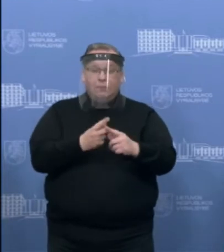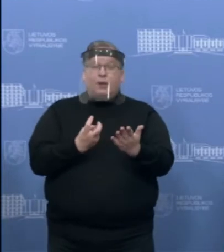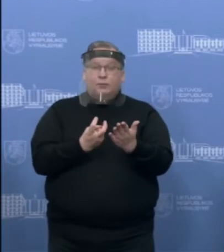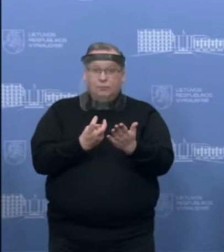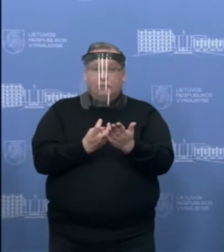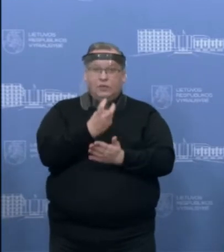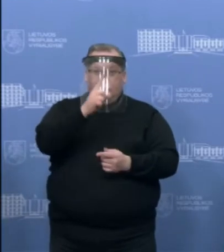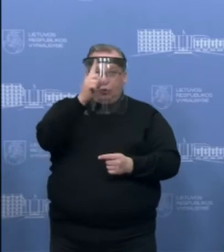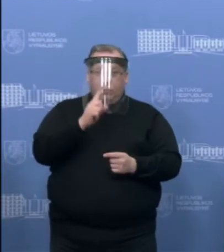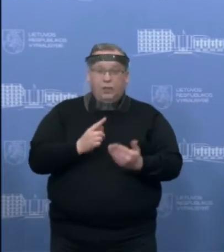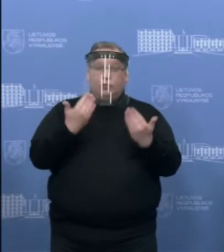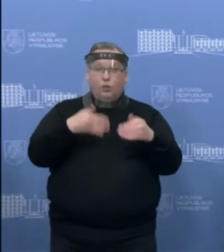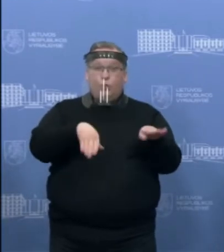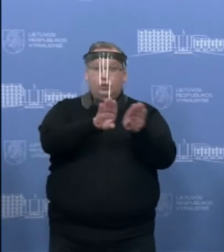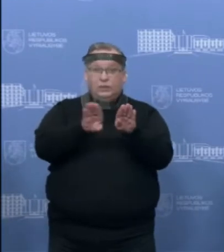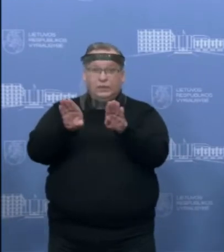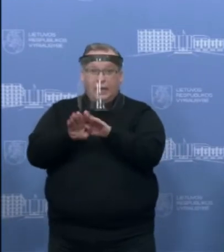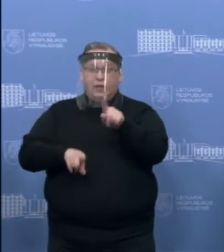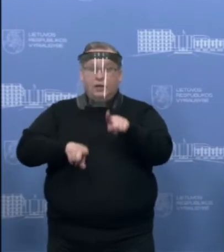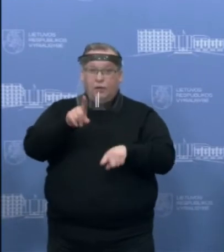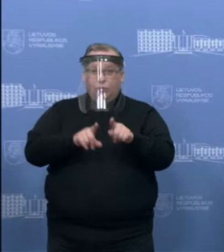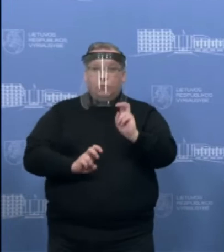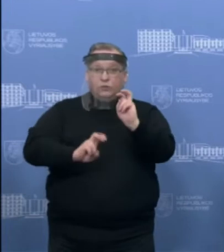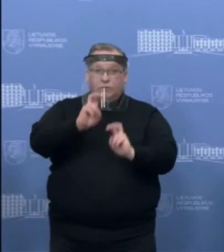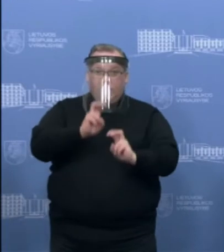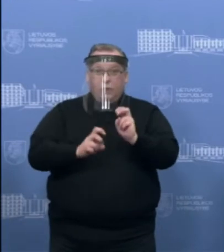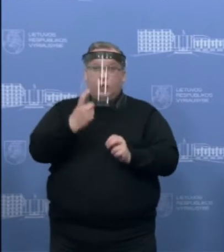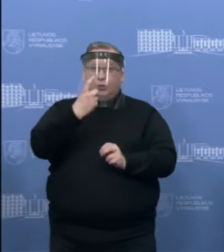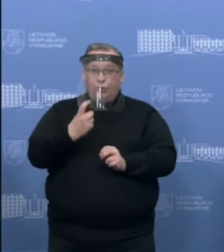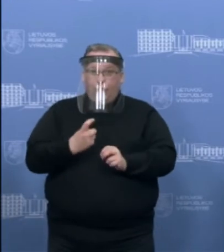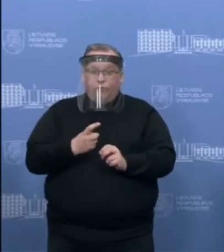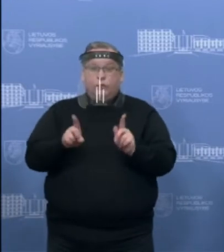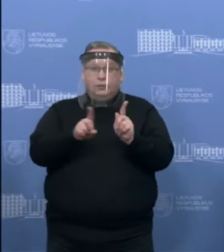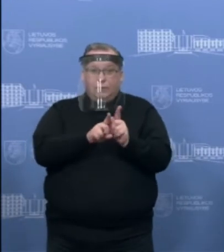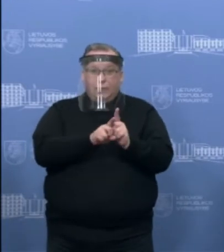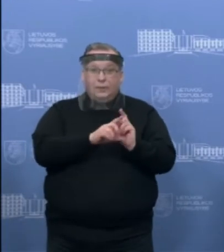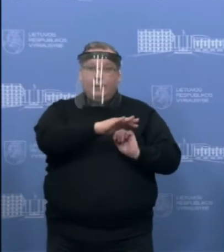likvidumo problemomis jau kovo mėnesį ir žinoma naudojo kaip likvidumo pagalbą mokesčio